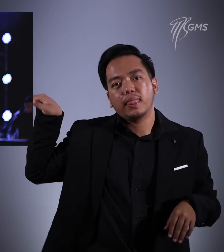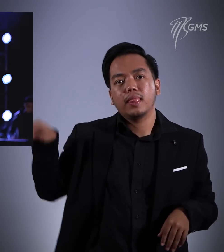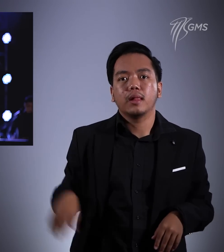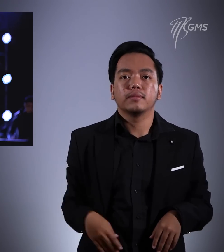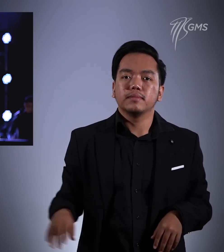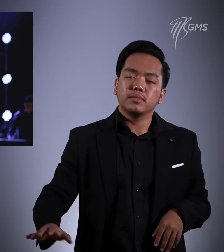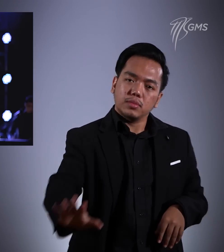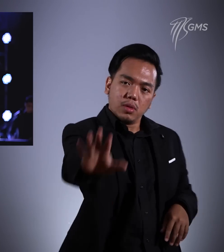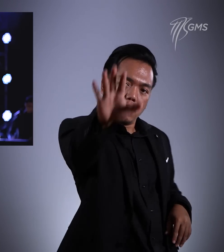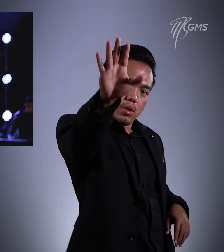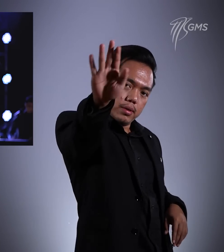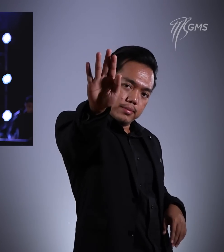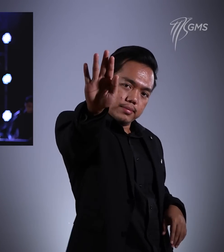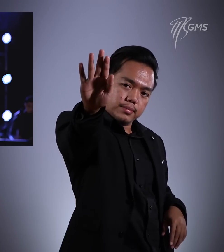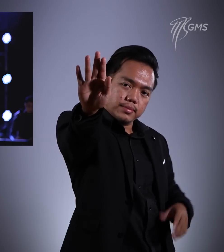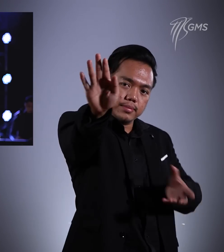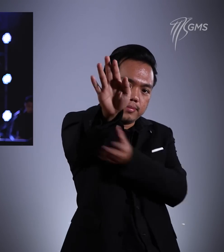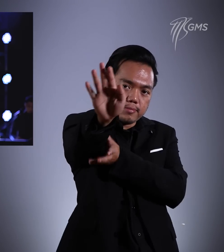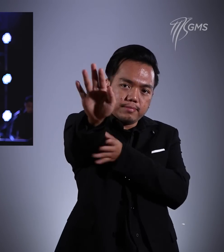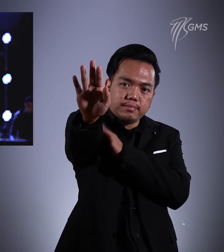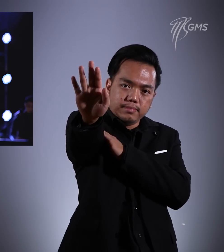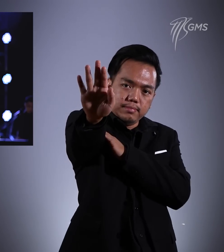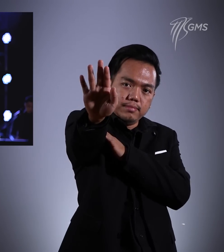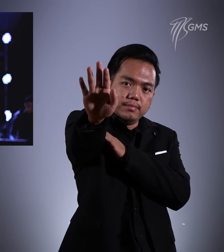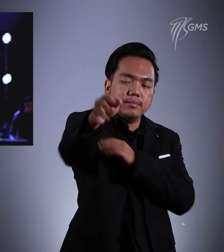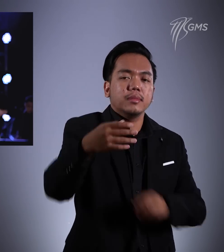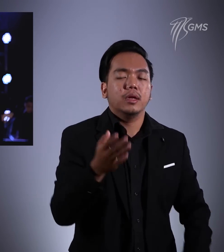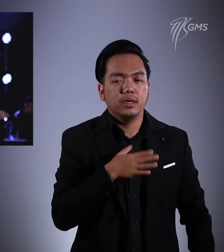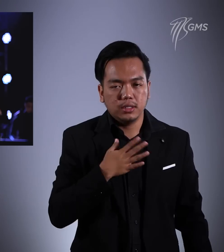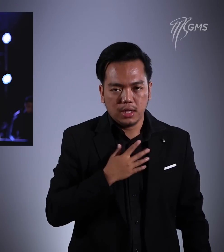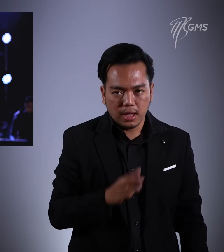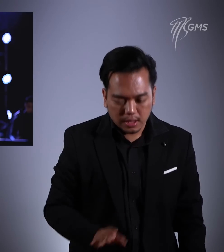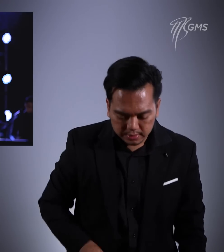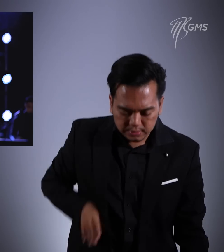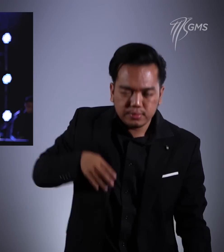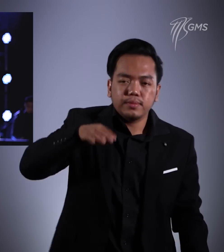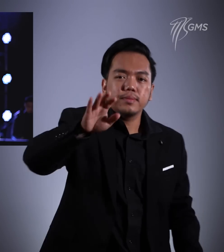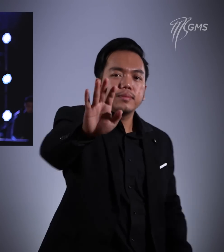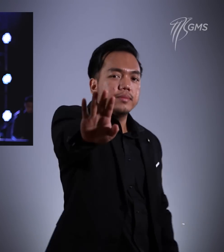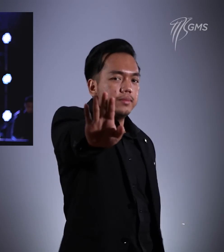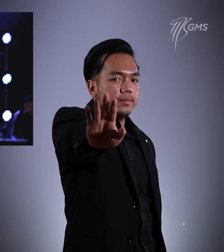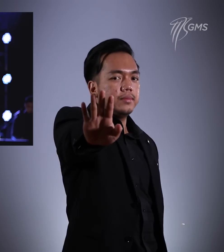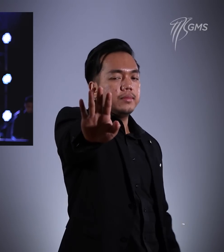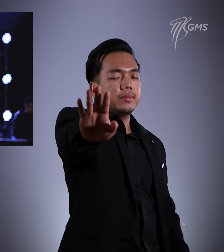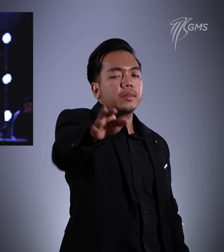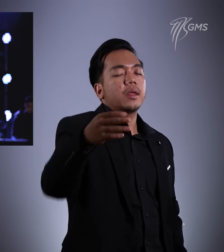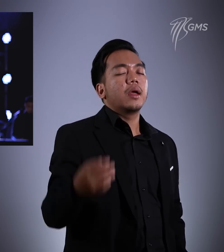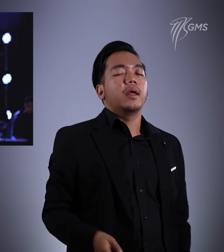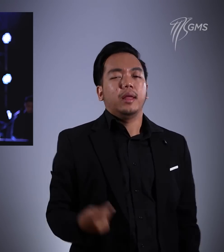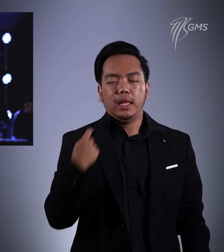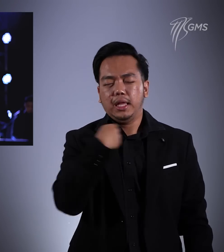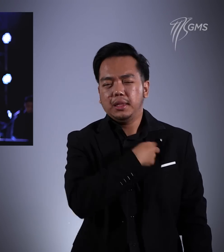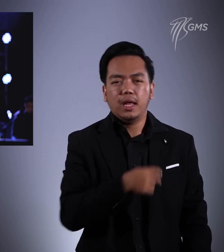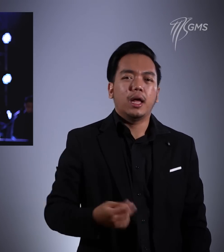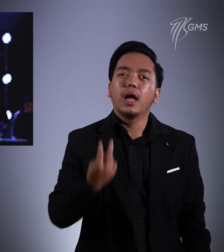Ulurkan tanganmu di depan layar itu. Sedangkan saya mengulurkan ke hadapan Anda. Mari kita bertemu di udara.